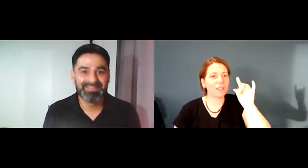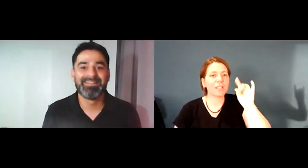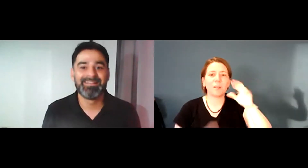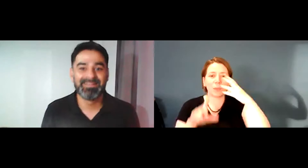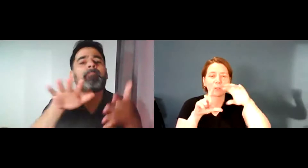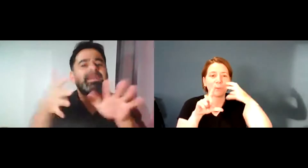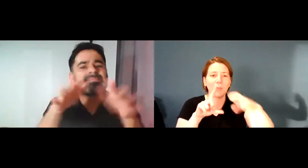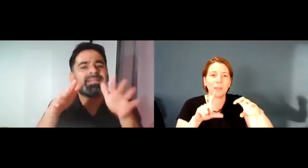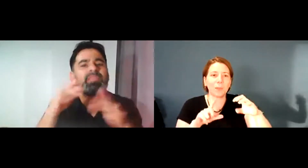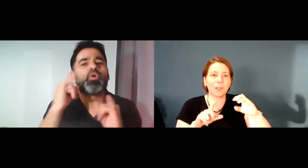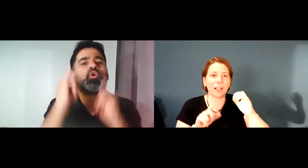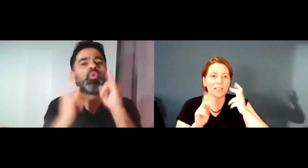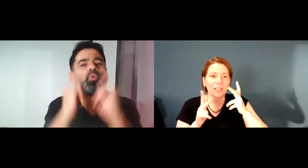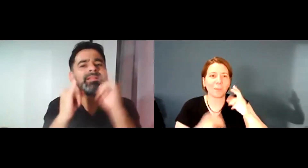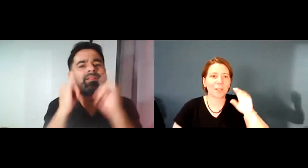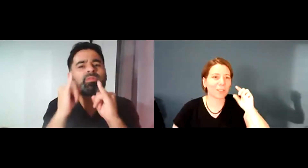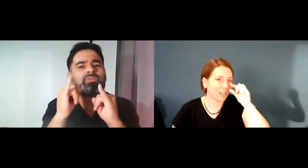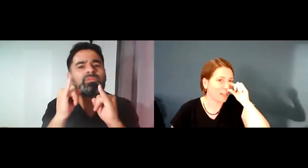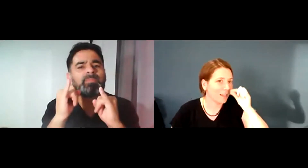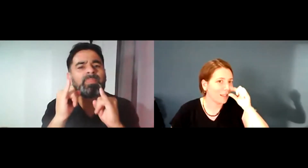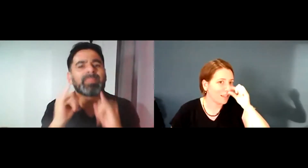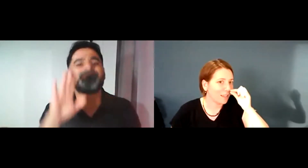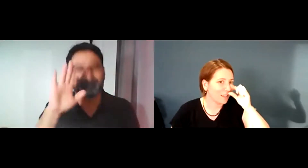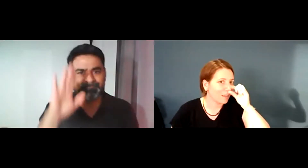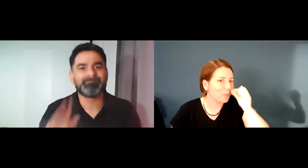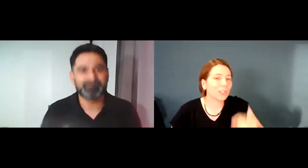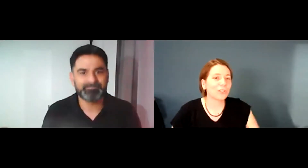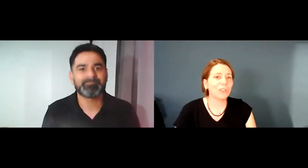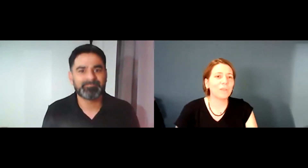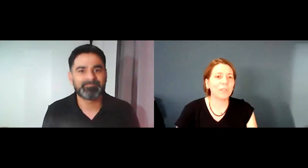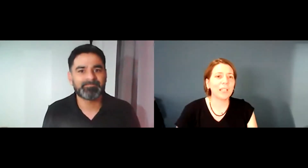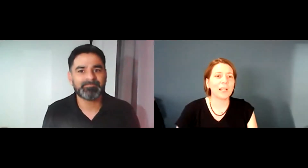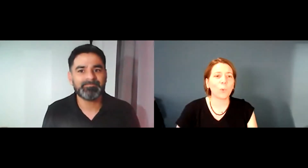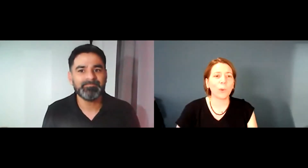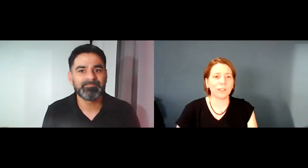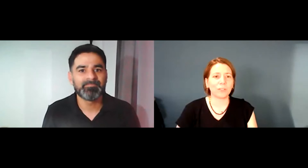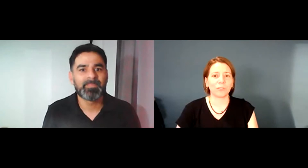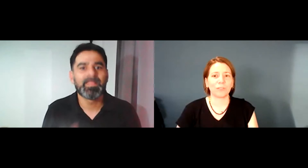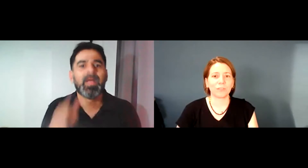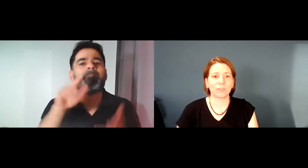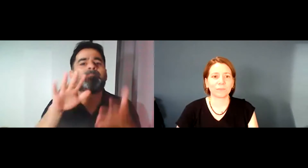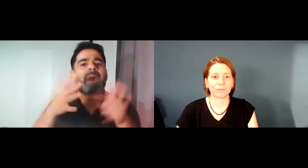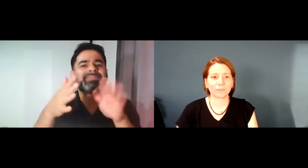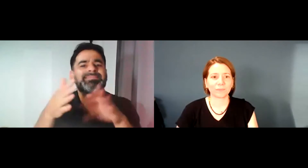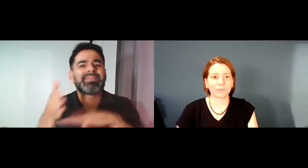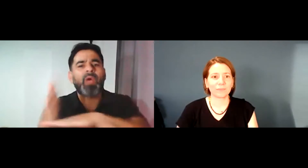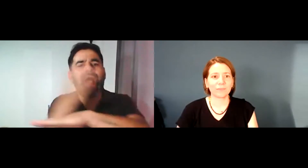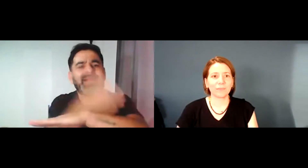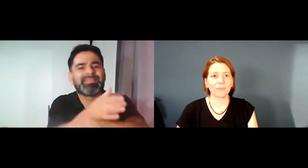Es difícil por Zoom, poner la seña personal. Porque yo vi en el cuento. Ya pasó con los lentes, se me complica.